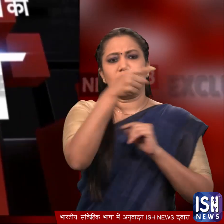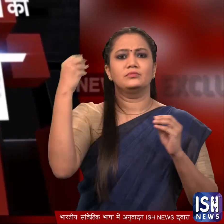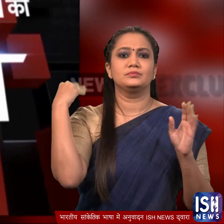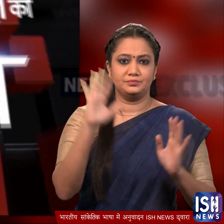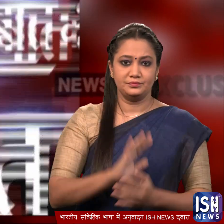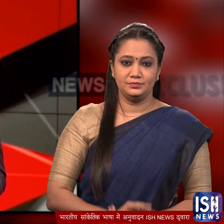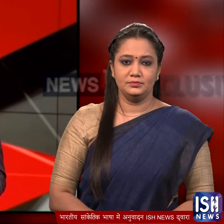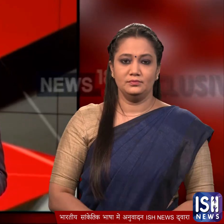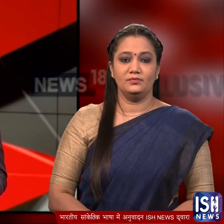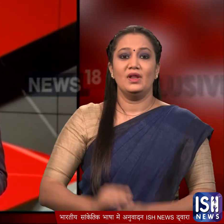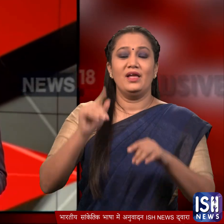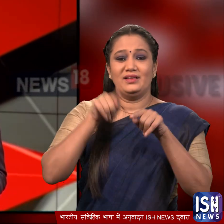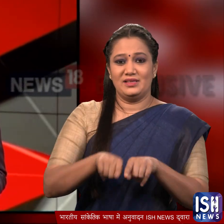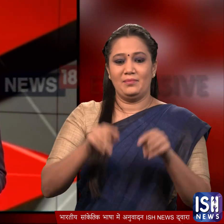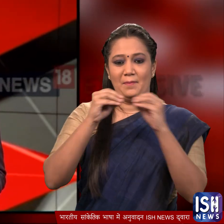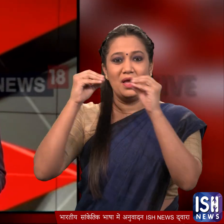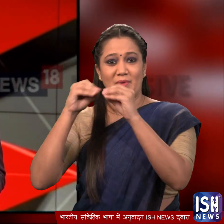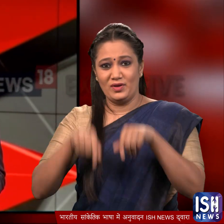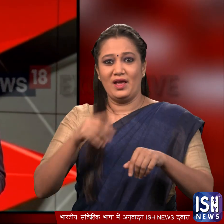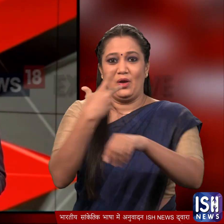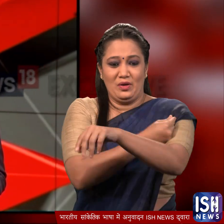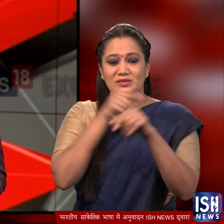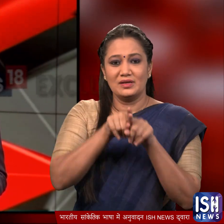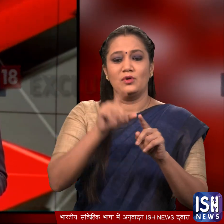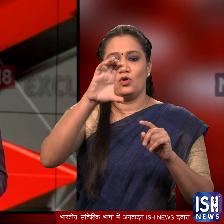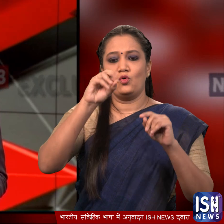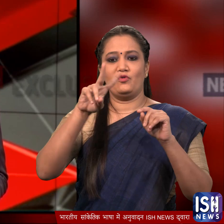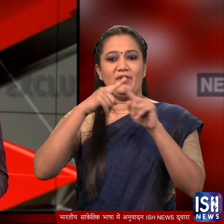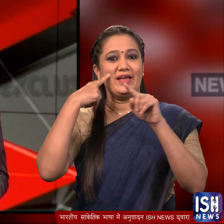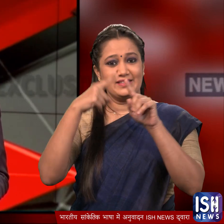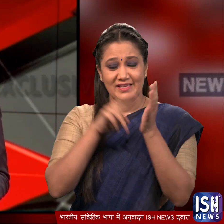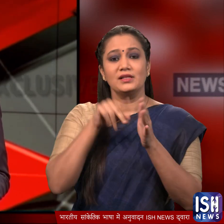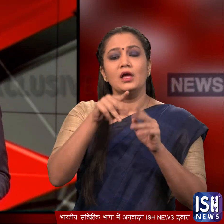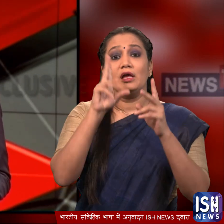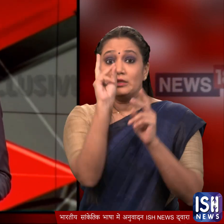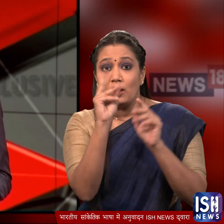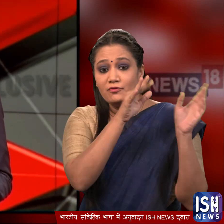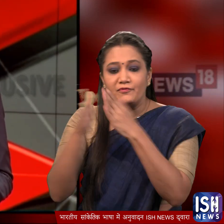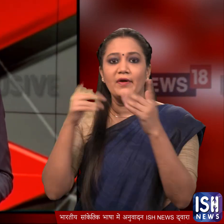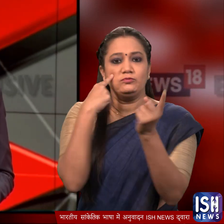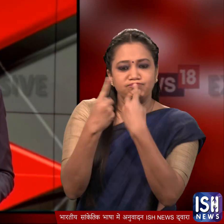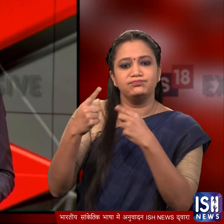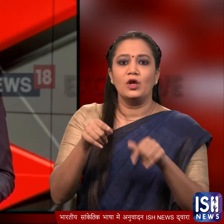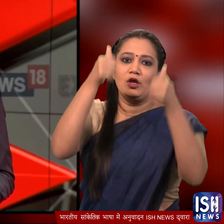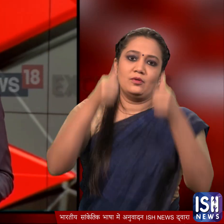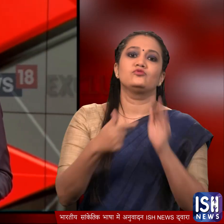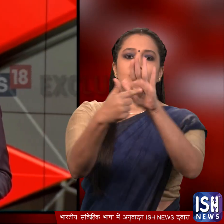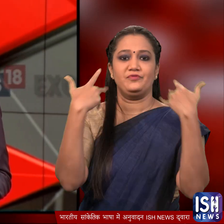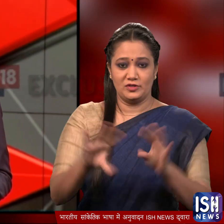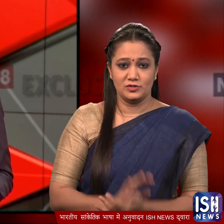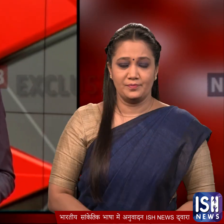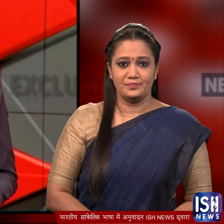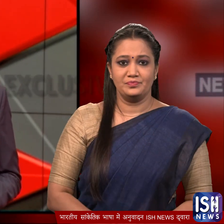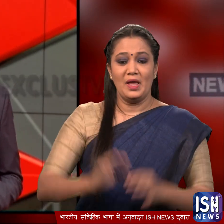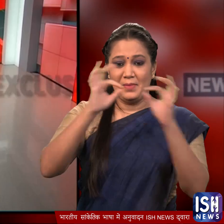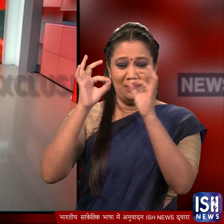नाराजगी दिखाई। देश में कोरोना वैक्सीन बनाने वाली कंपनी भारत बायोटेक ने कोवैक्सीन के तीसरे चरण के नतीजे सबके सामने रखे। न्यूज 18 के रवि सिंह की